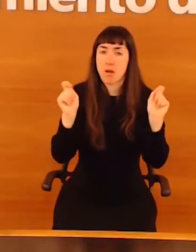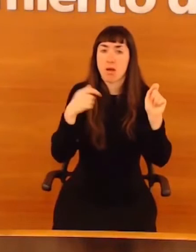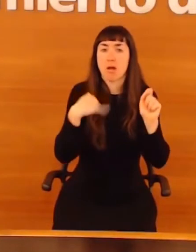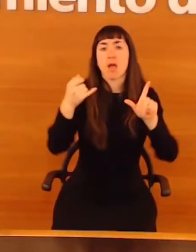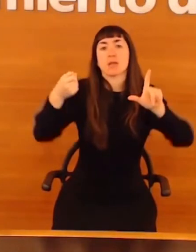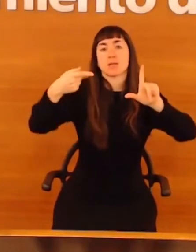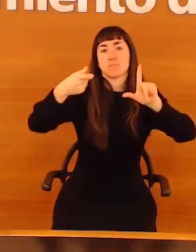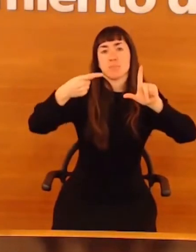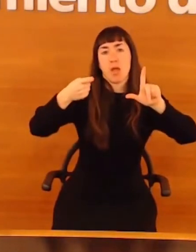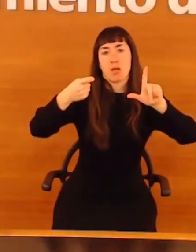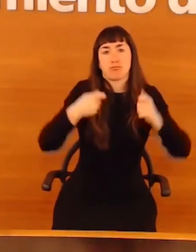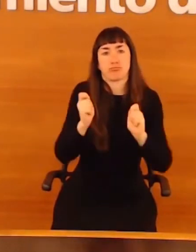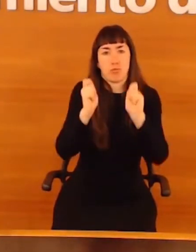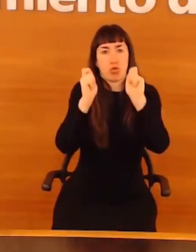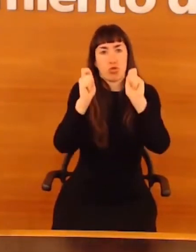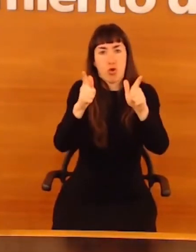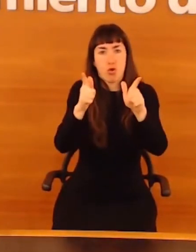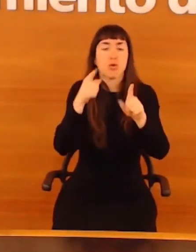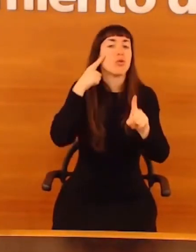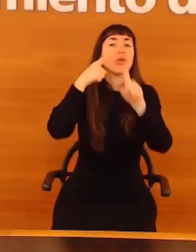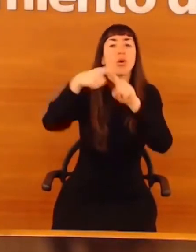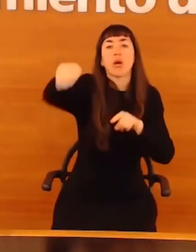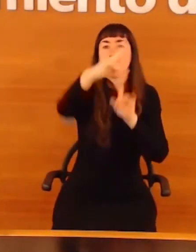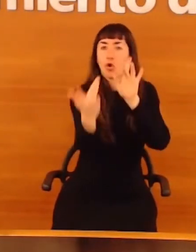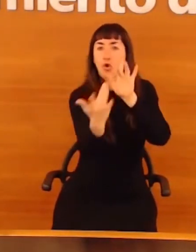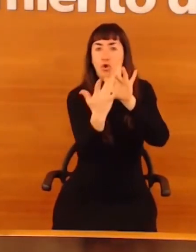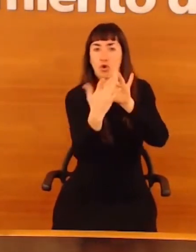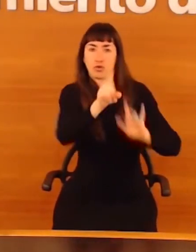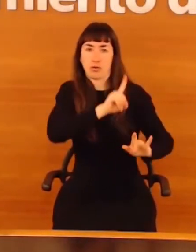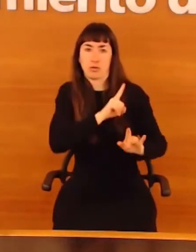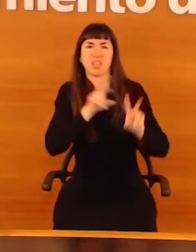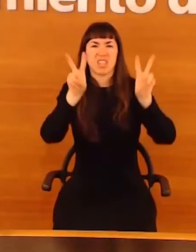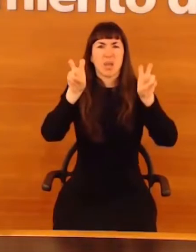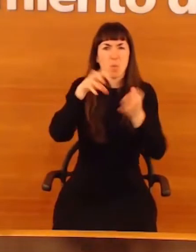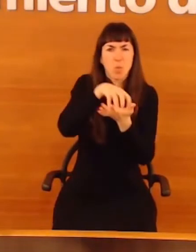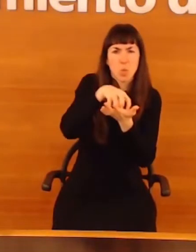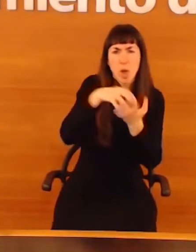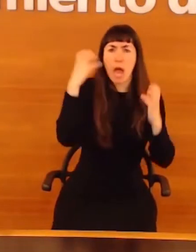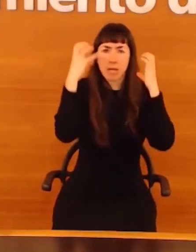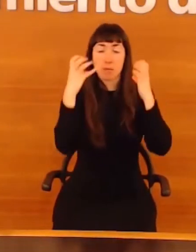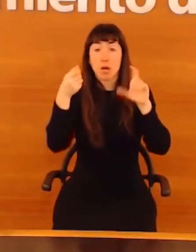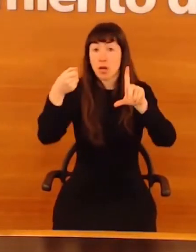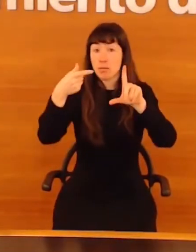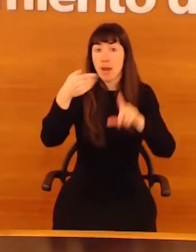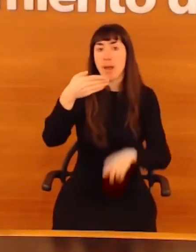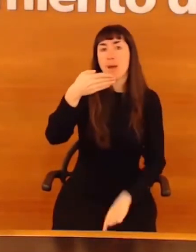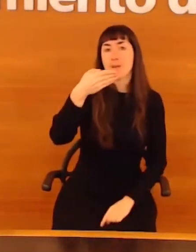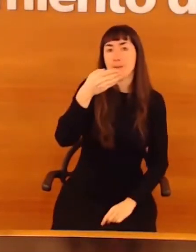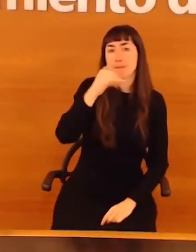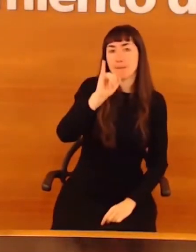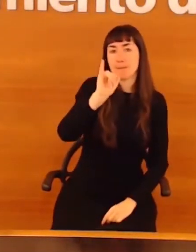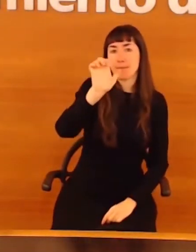un correo electrónico donde atenderemos las dudas referentes a los animales de compañía. El correo es